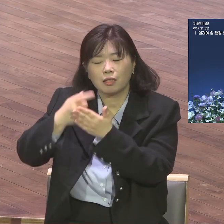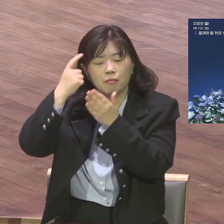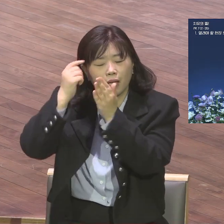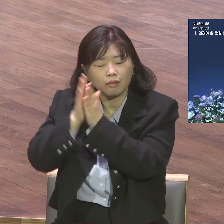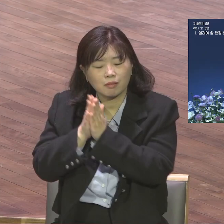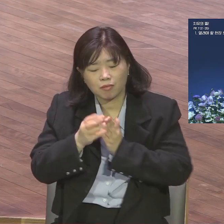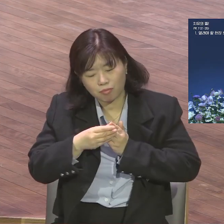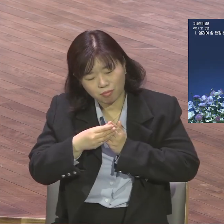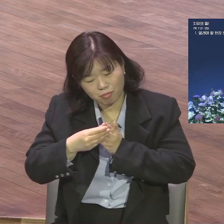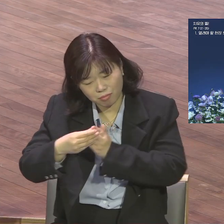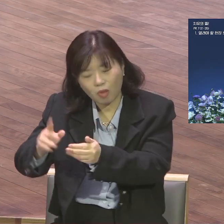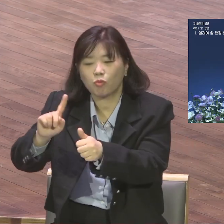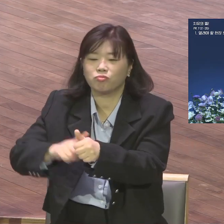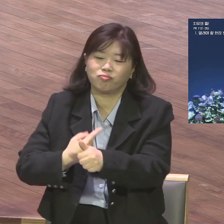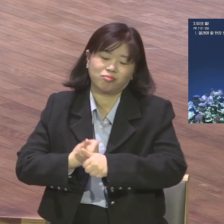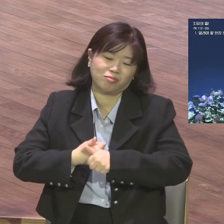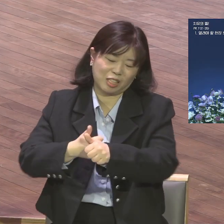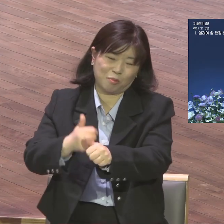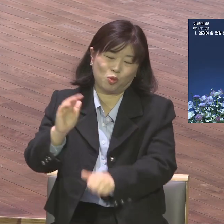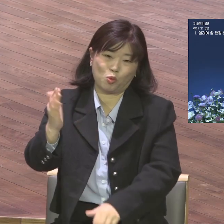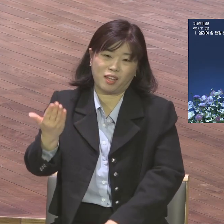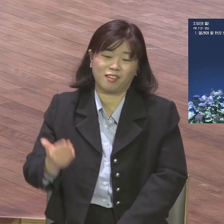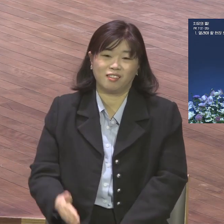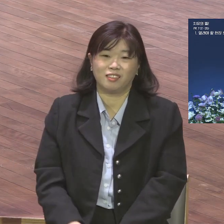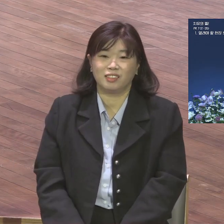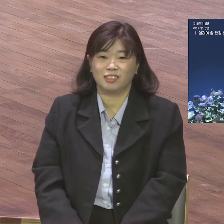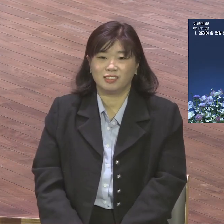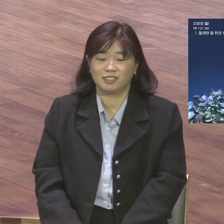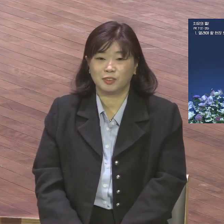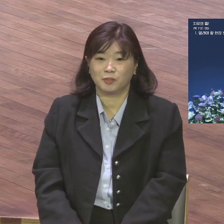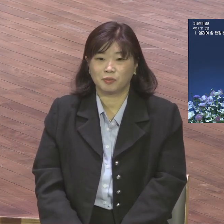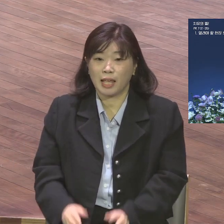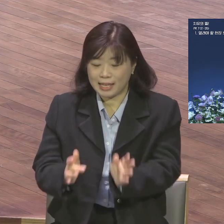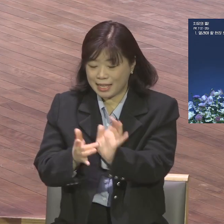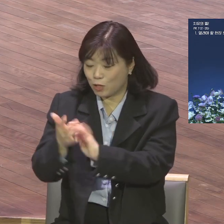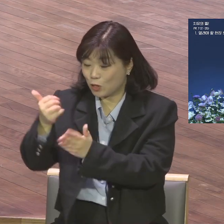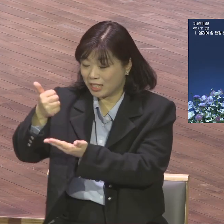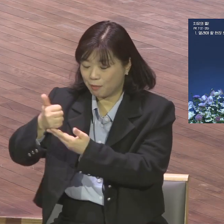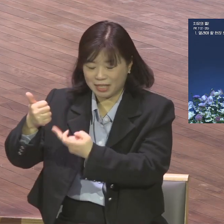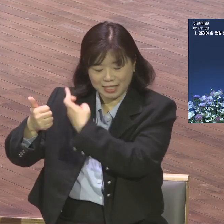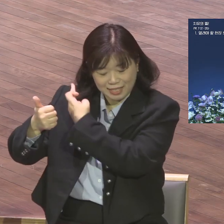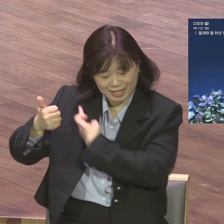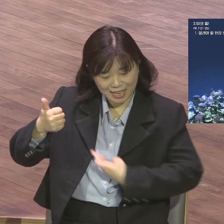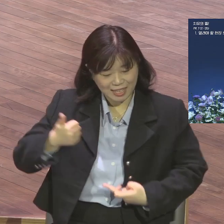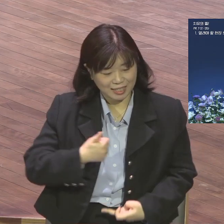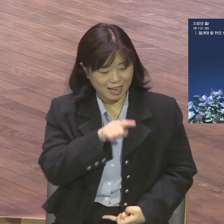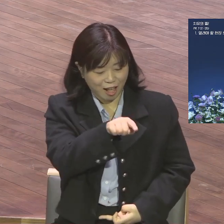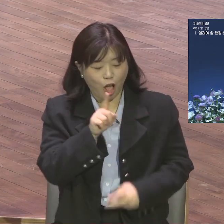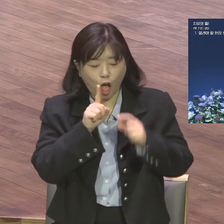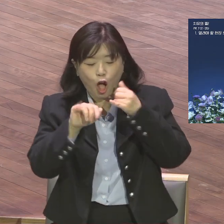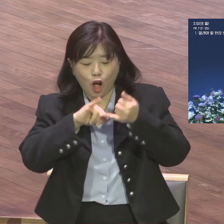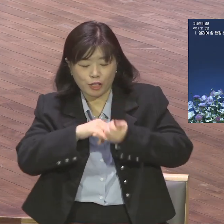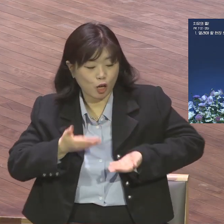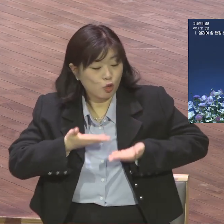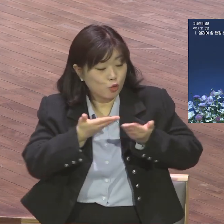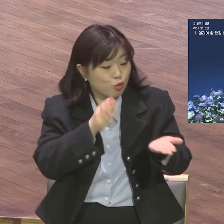부활 성천하시기 전에 제자들에게 언약의 미션을 주신 후에 마가다락방 모여서 뭐죠? 기도의